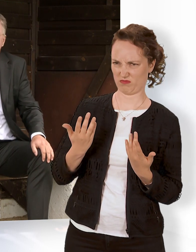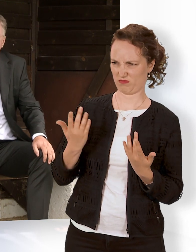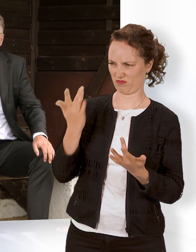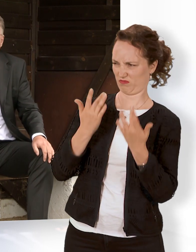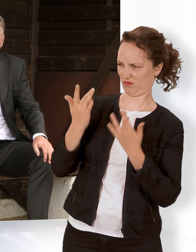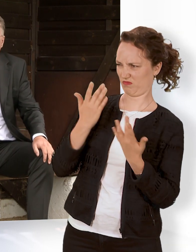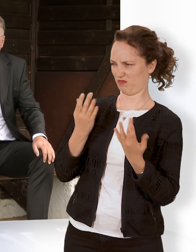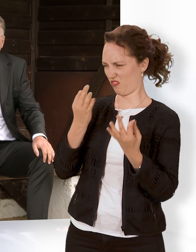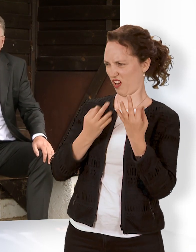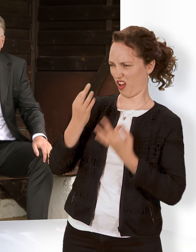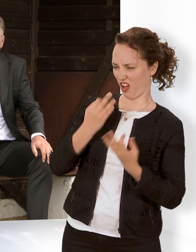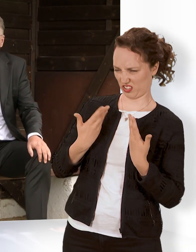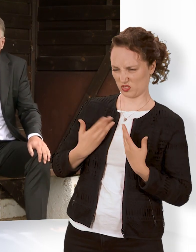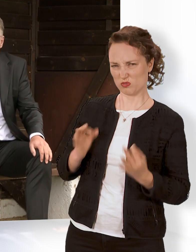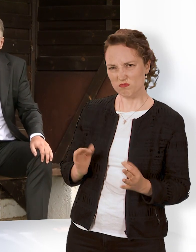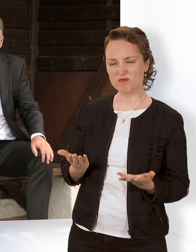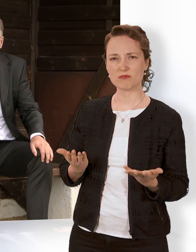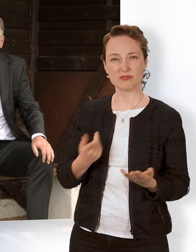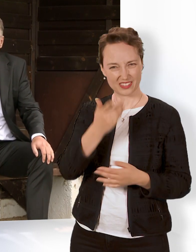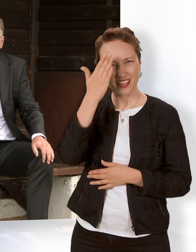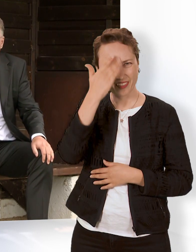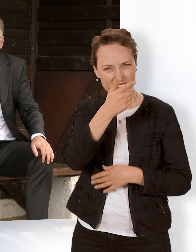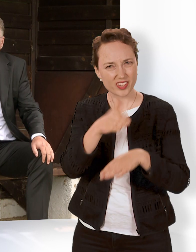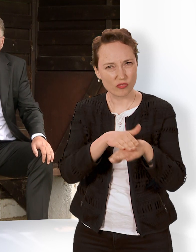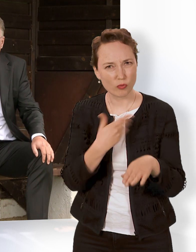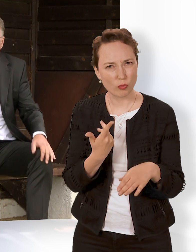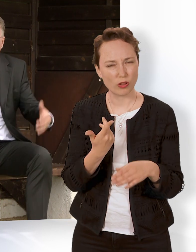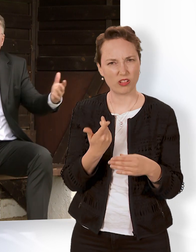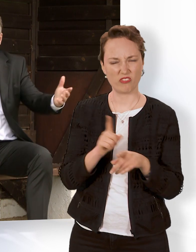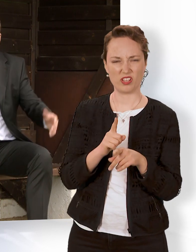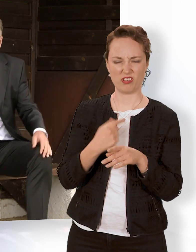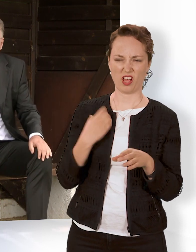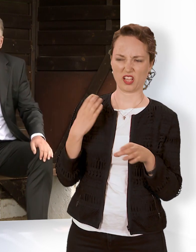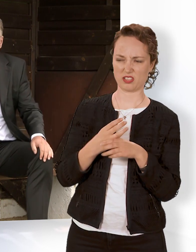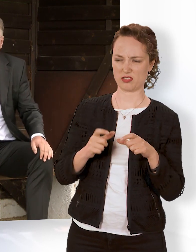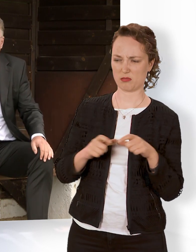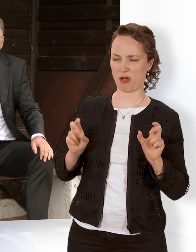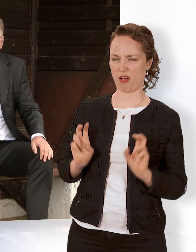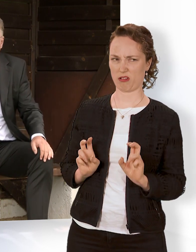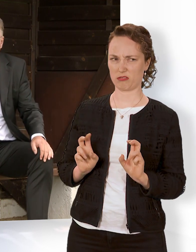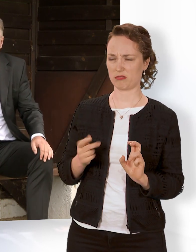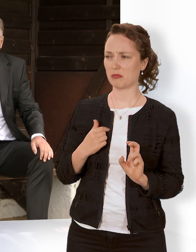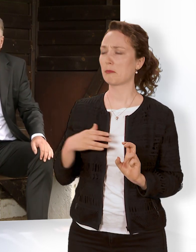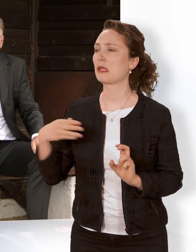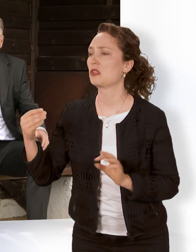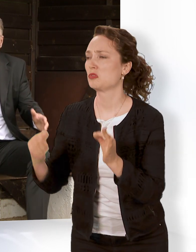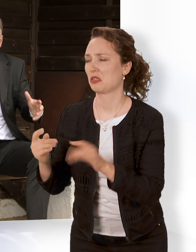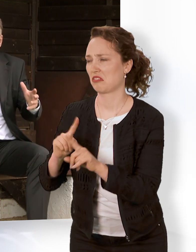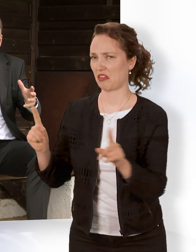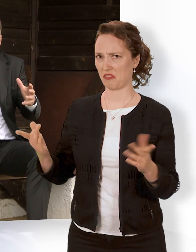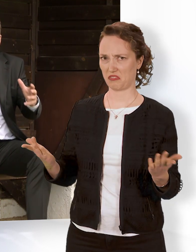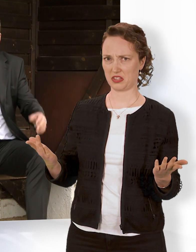Kennen Sie dieses Gefühl, auf der Ersatzbank zu sitzen, nicht mitspielen zu dürfen,